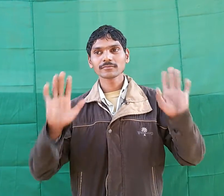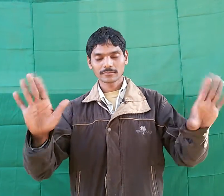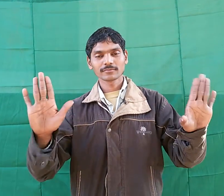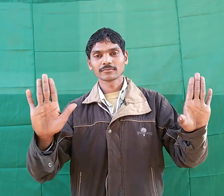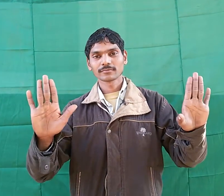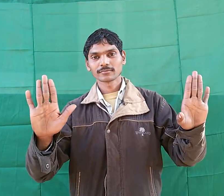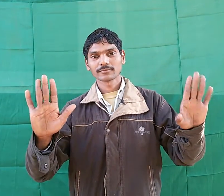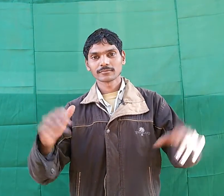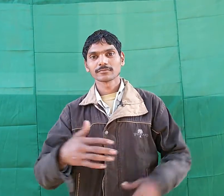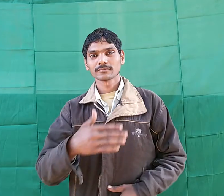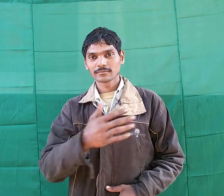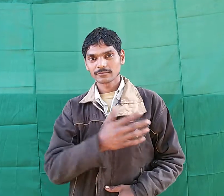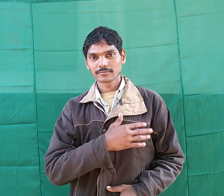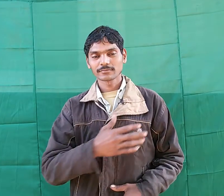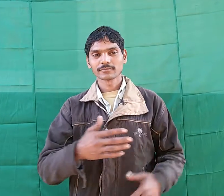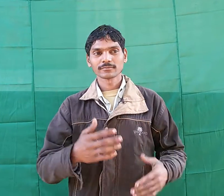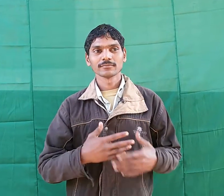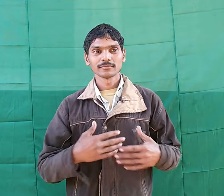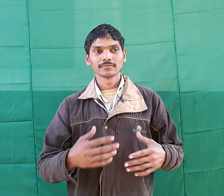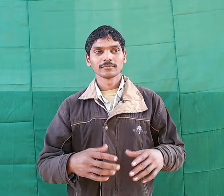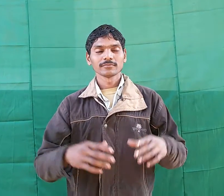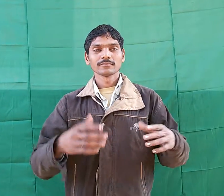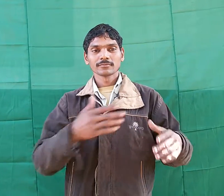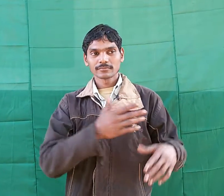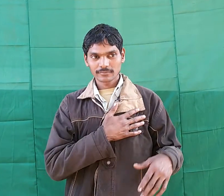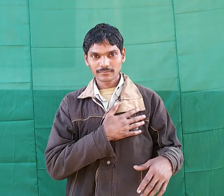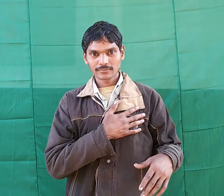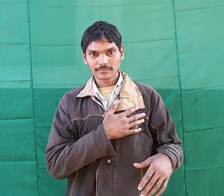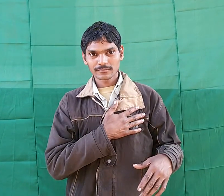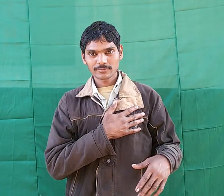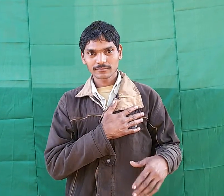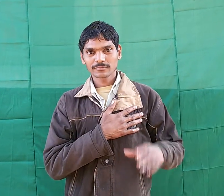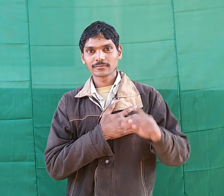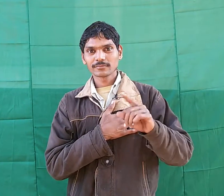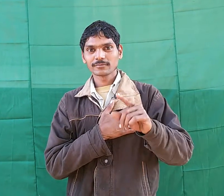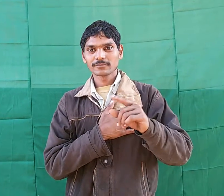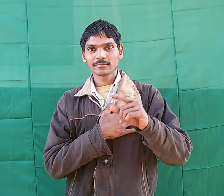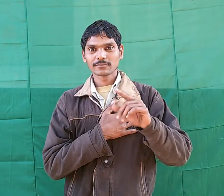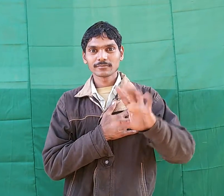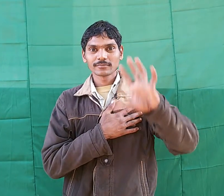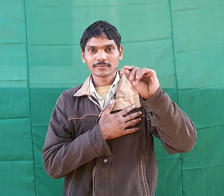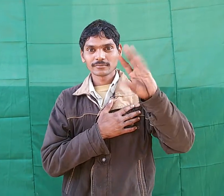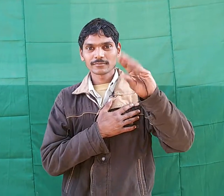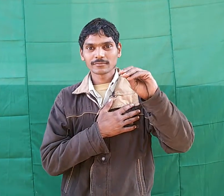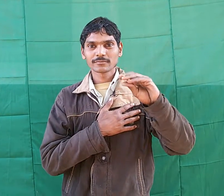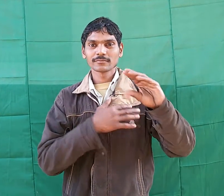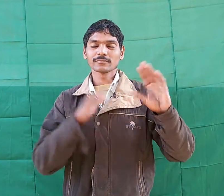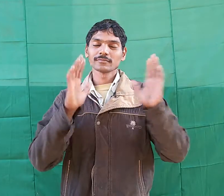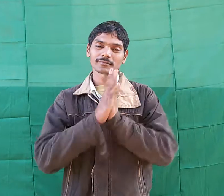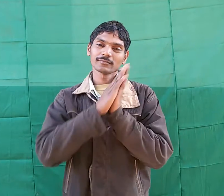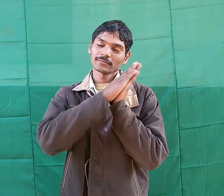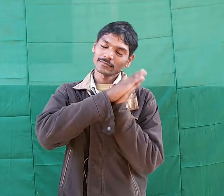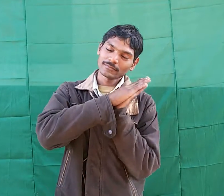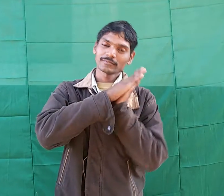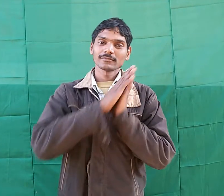कुछ एडिटिंग किया हुआ, एकदम गोरा करके ऐसा ऐसा सॉफ्टवेयर है। दिल है कि मानता नहीं, धक धक